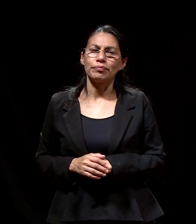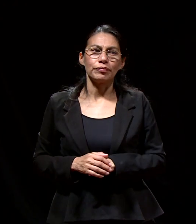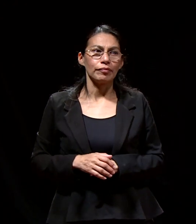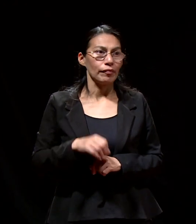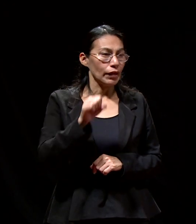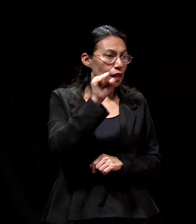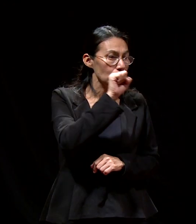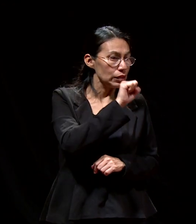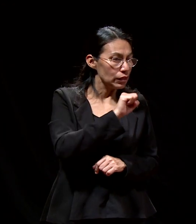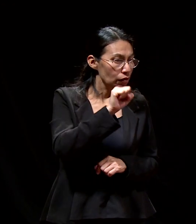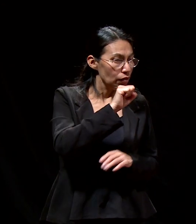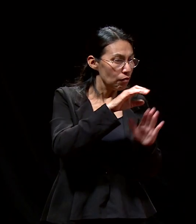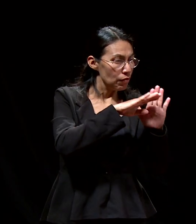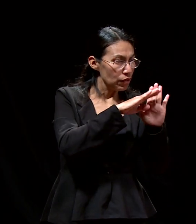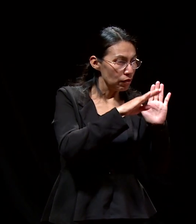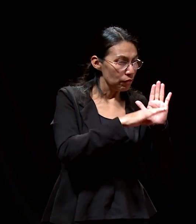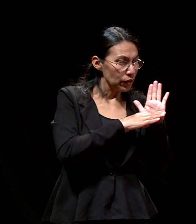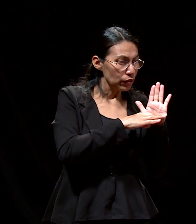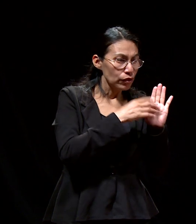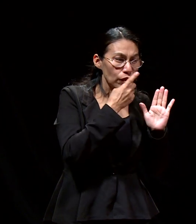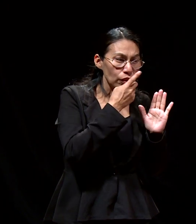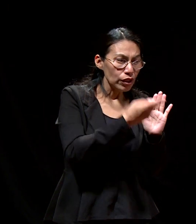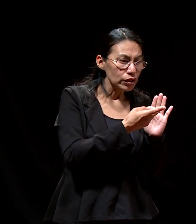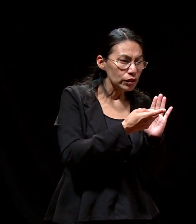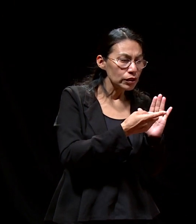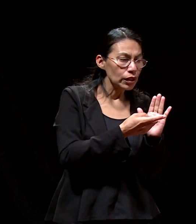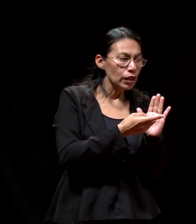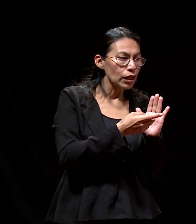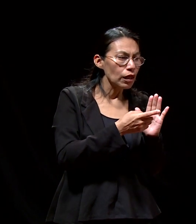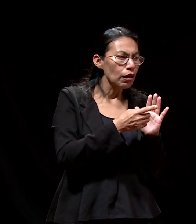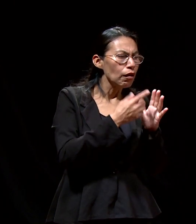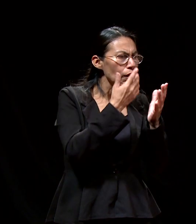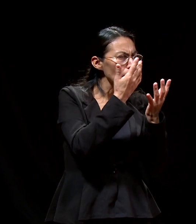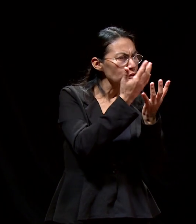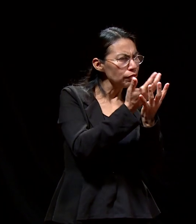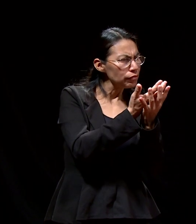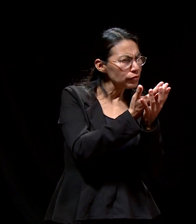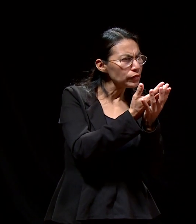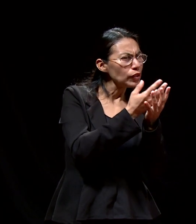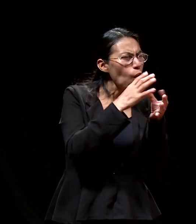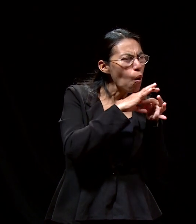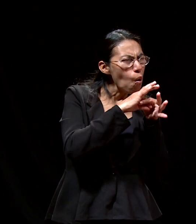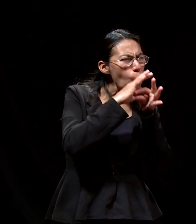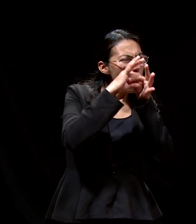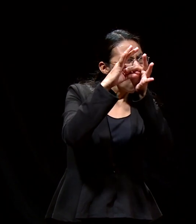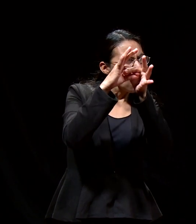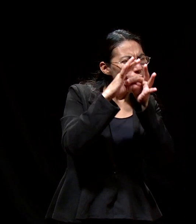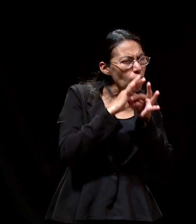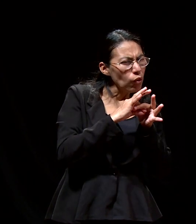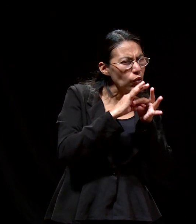mandamiento es para reposar así es para buscar a Dios de una manera más